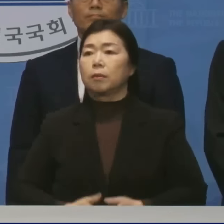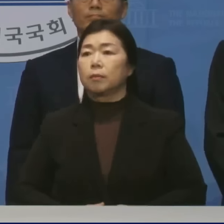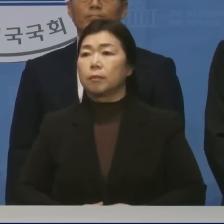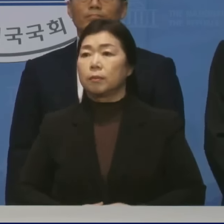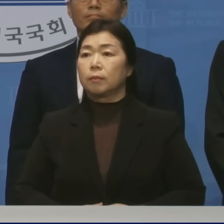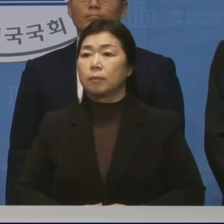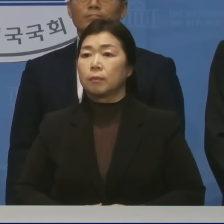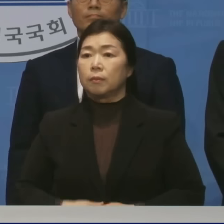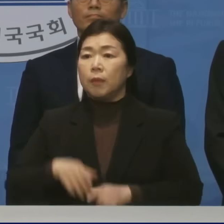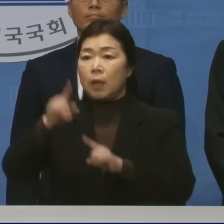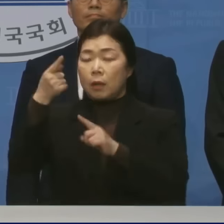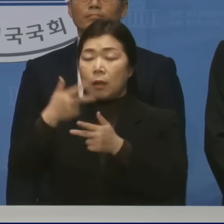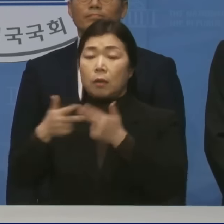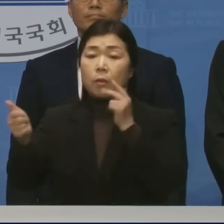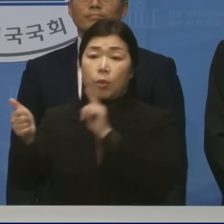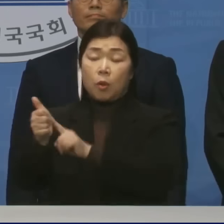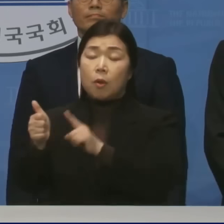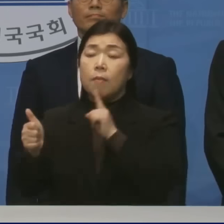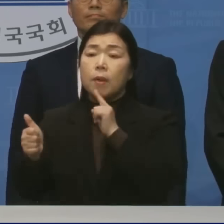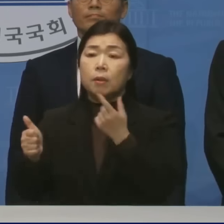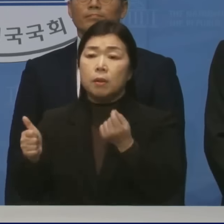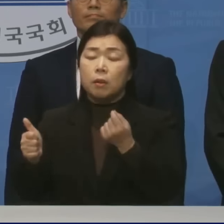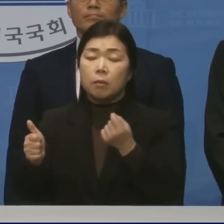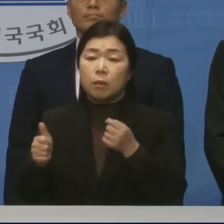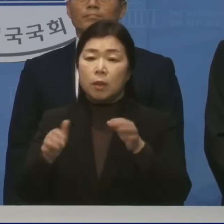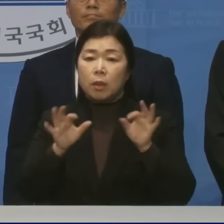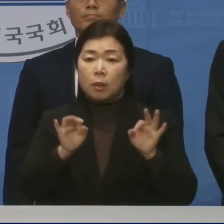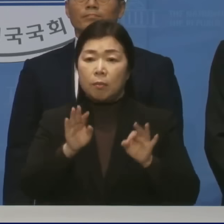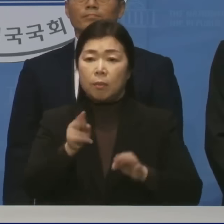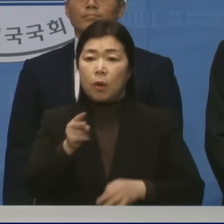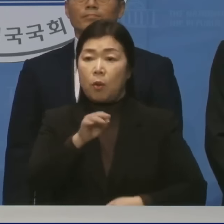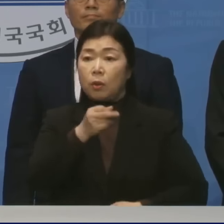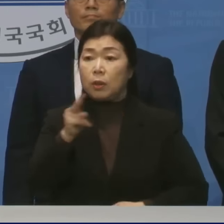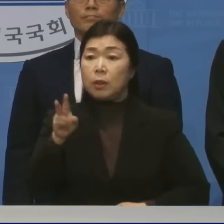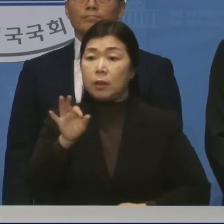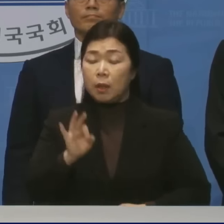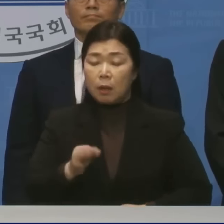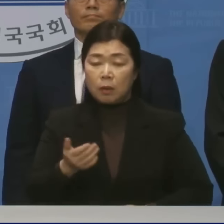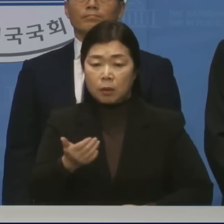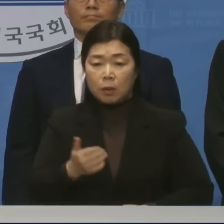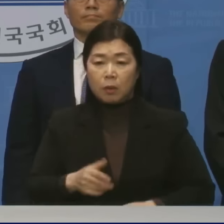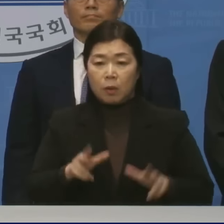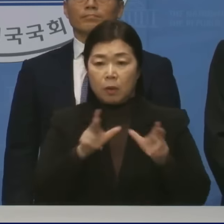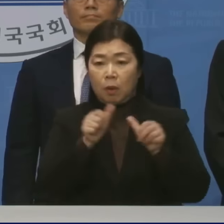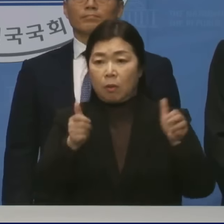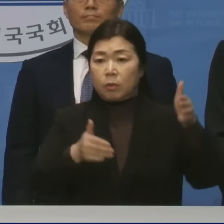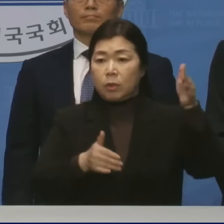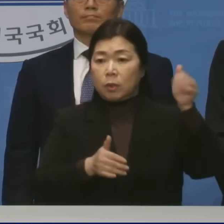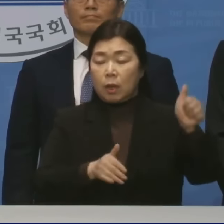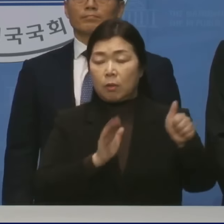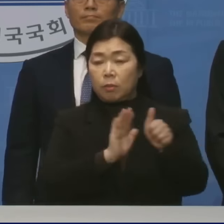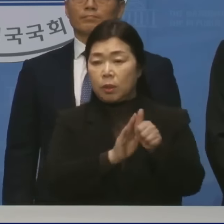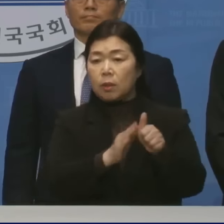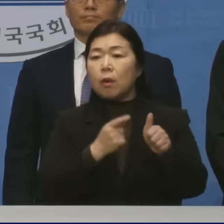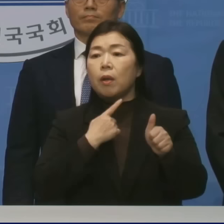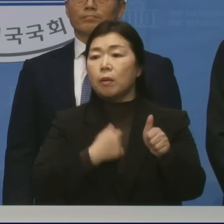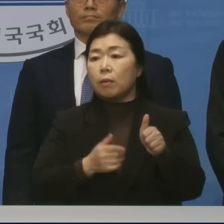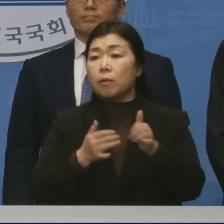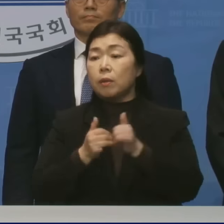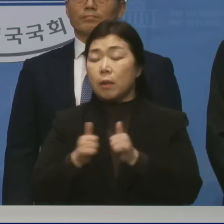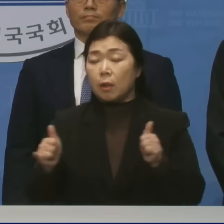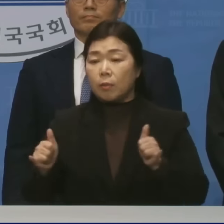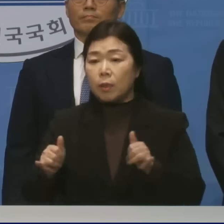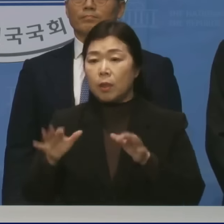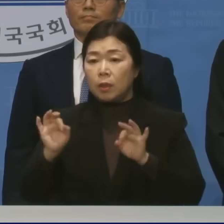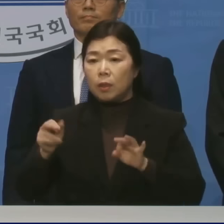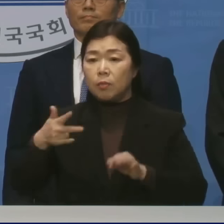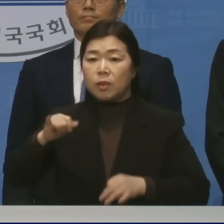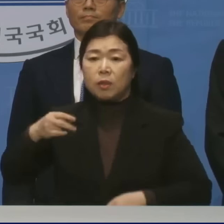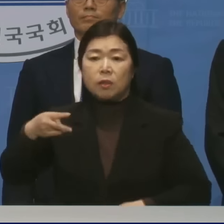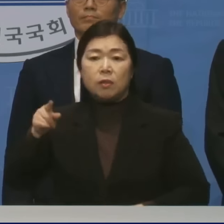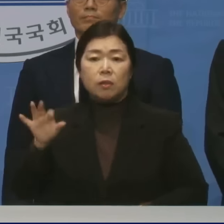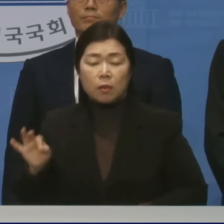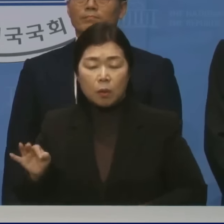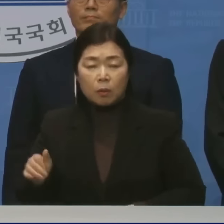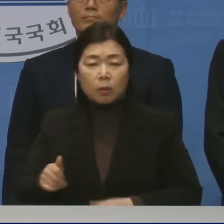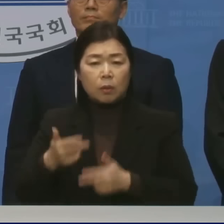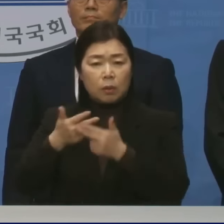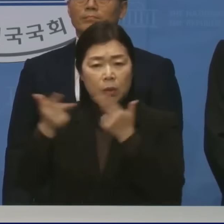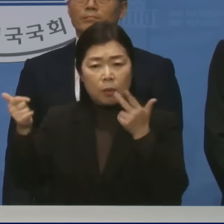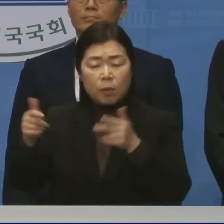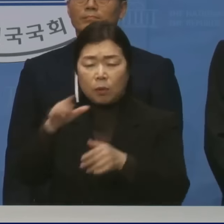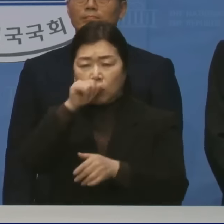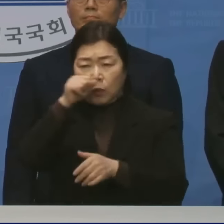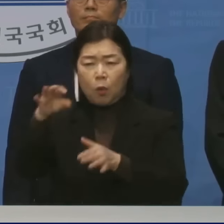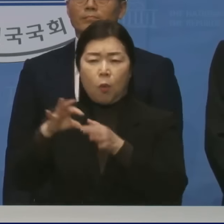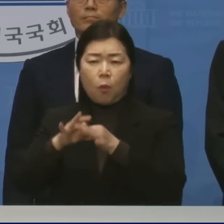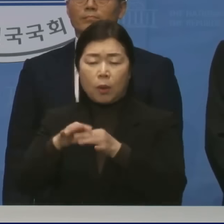대표가 밝혔듯이 김병량 전 성남시장의 비서 출신인 김진성은 이 대표와 그렇게